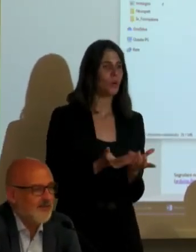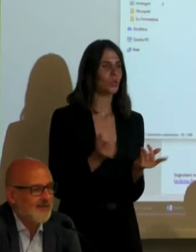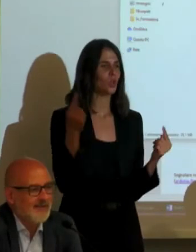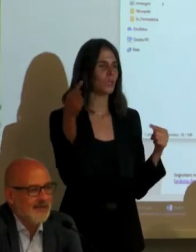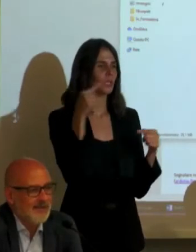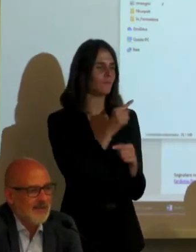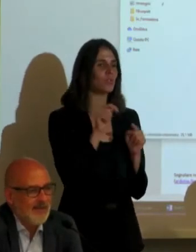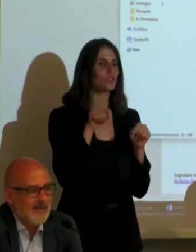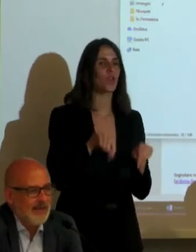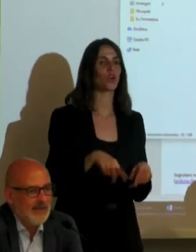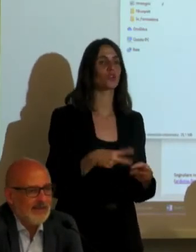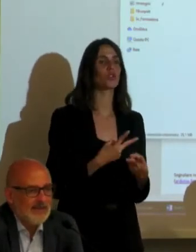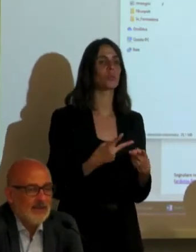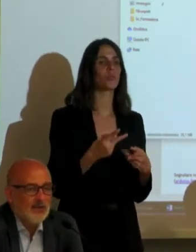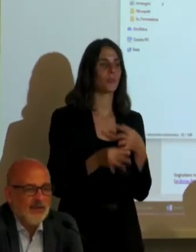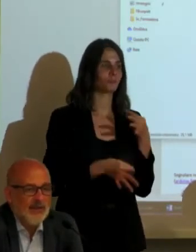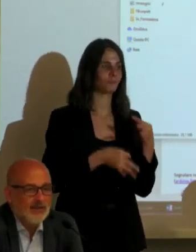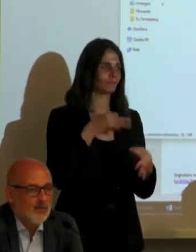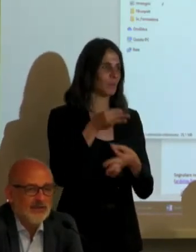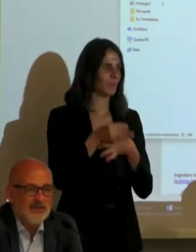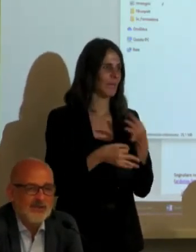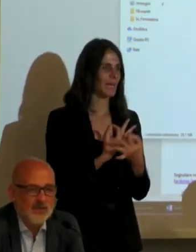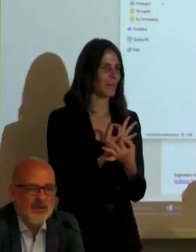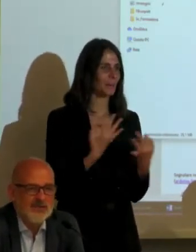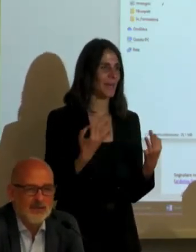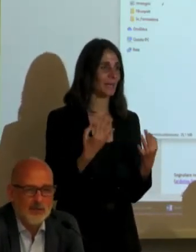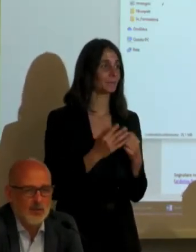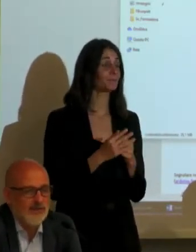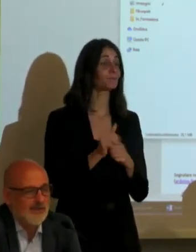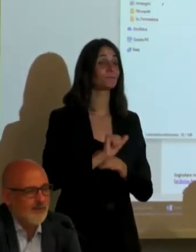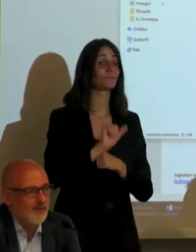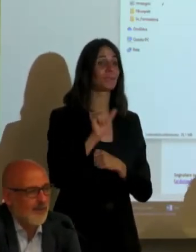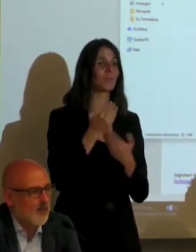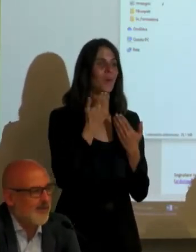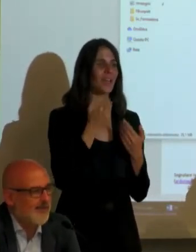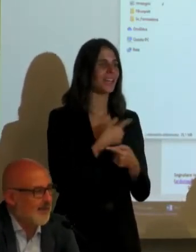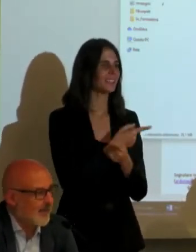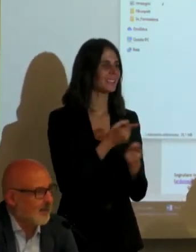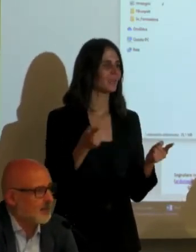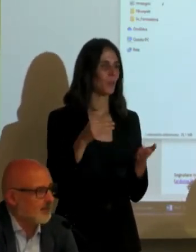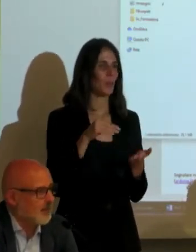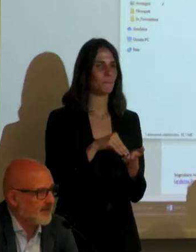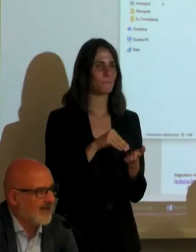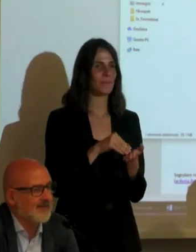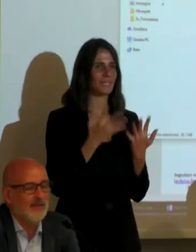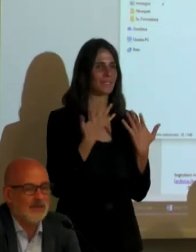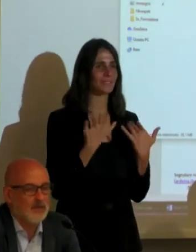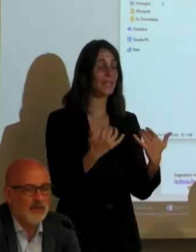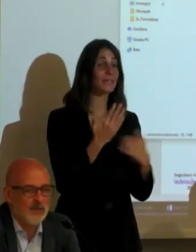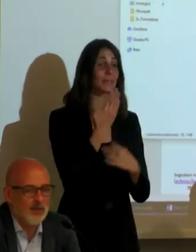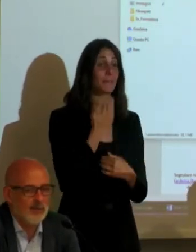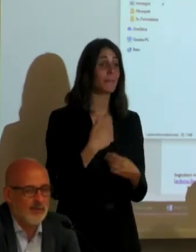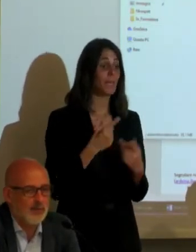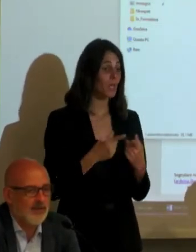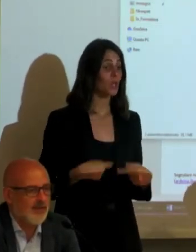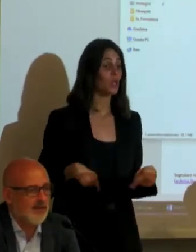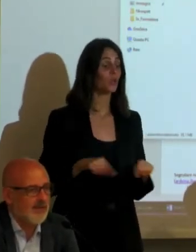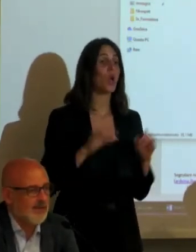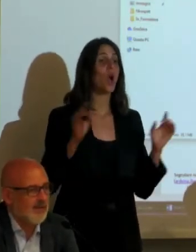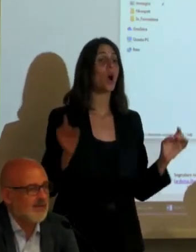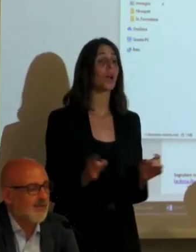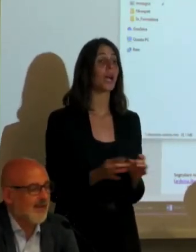meglio, e intanto vi ringrazio moltissimo di essere venuti. Per noi è sempre molto importante questa occasione per